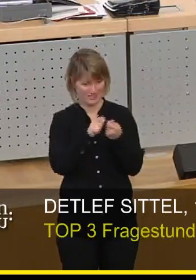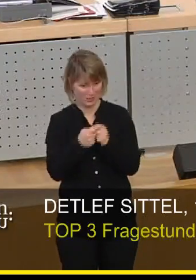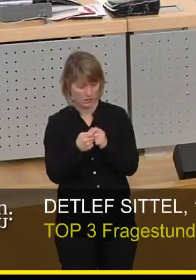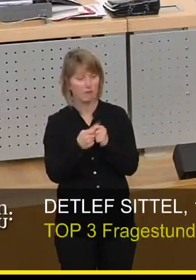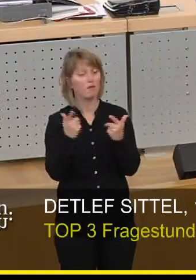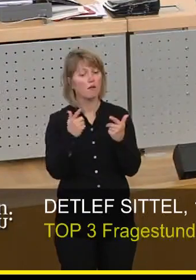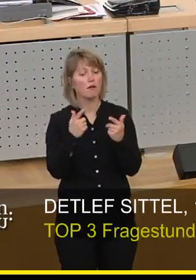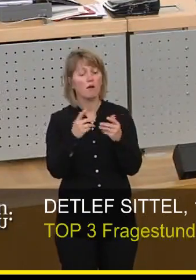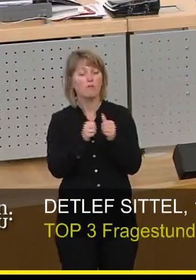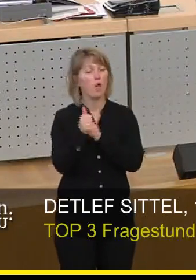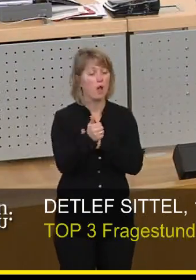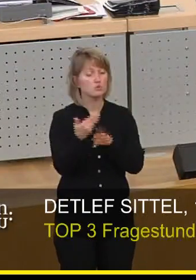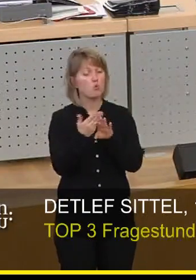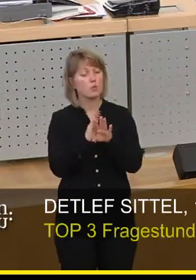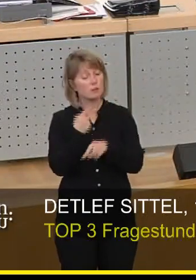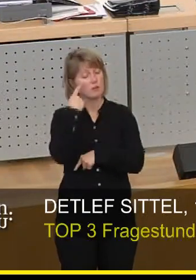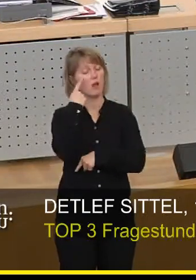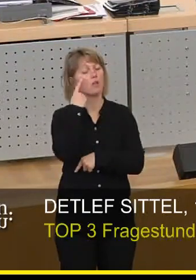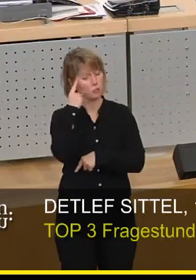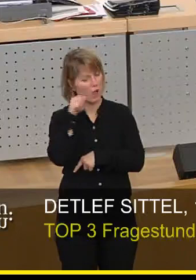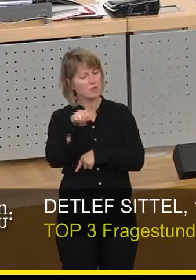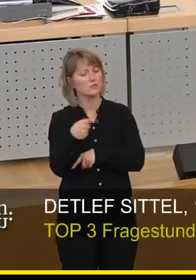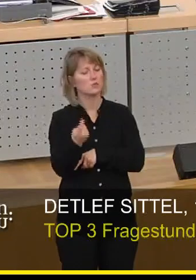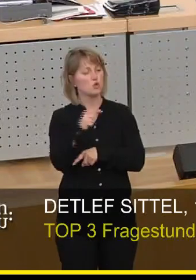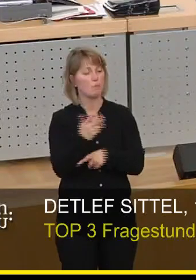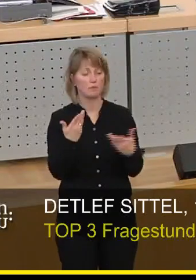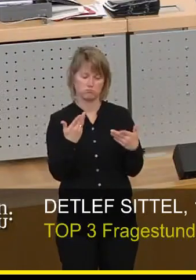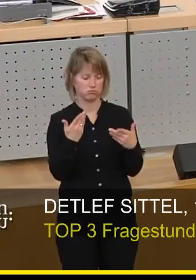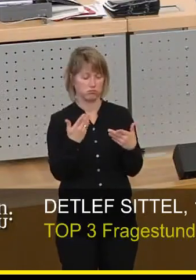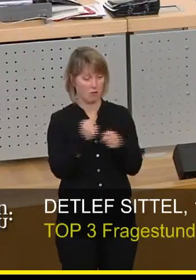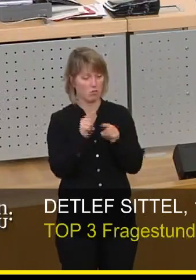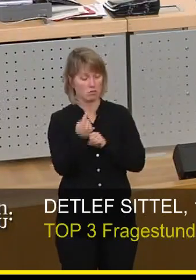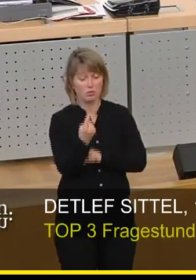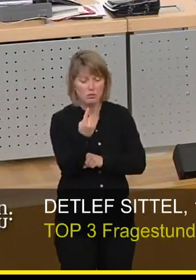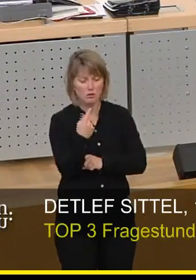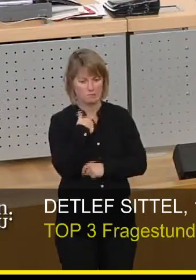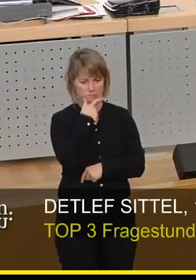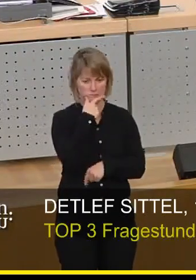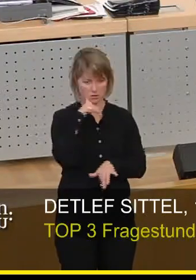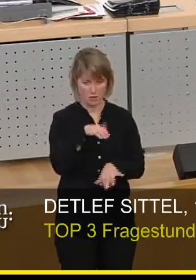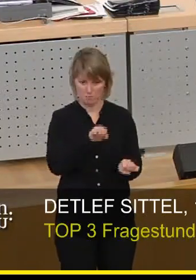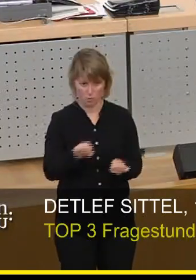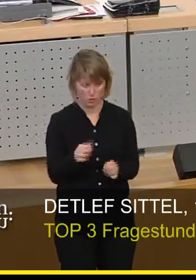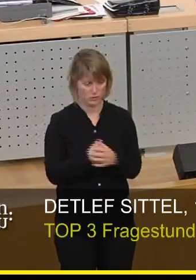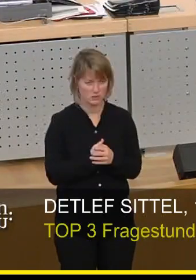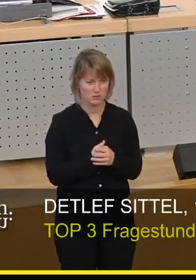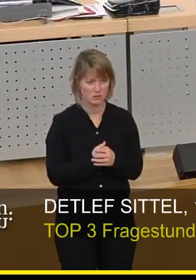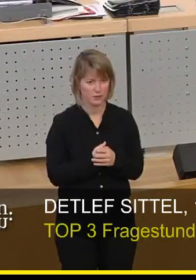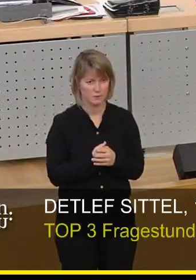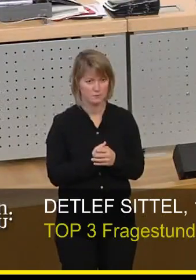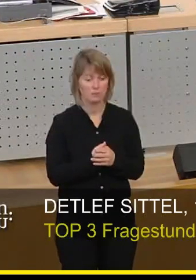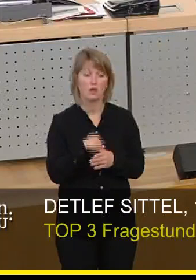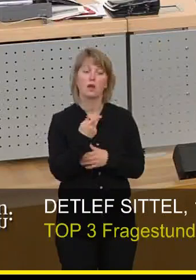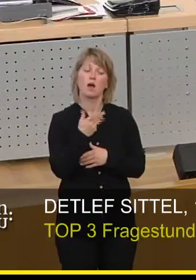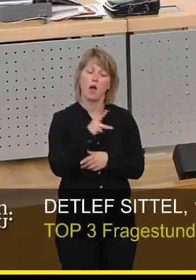abschließend durchdacht worden sind. Ganz grundsätzlich unmöglich ist das natürlich nicht und die Verwaltung wird egal das, was